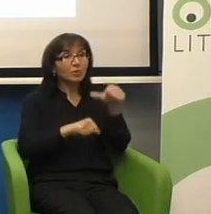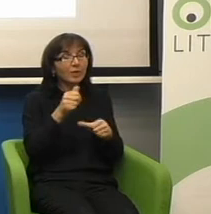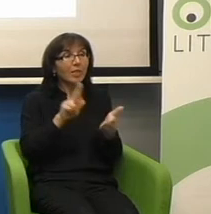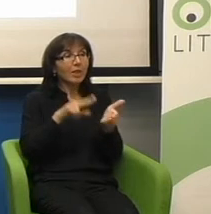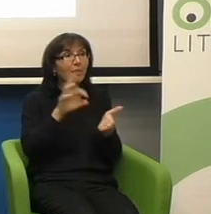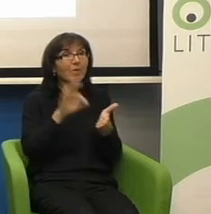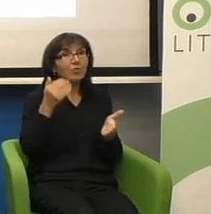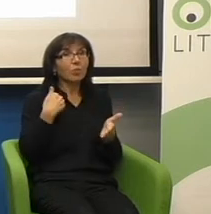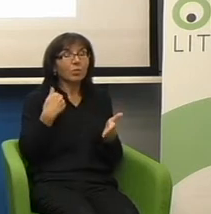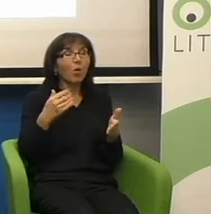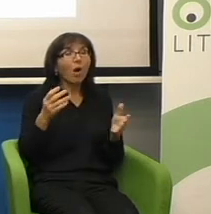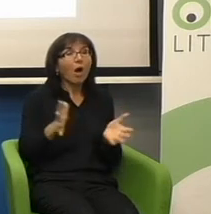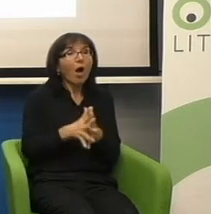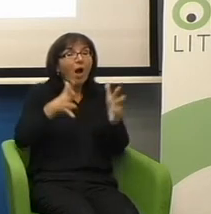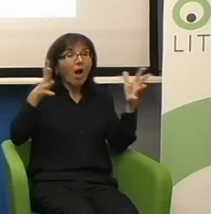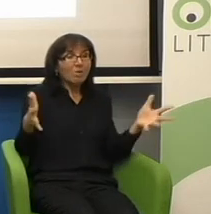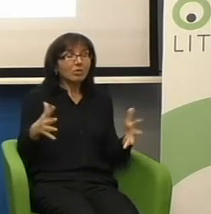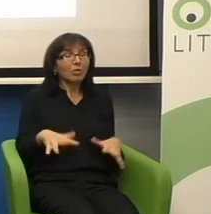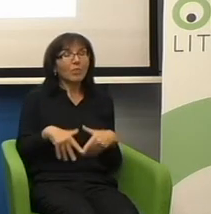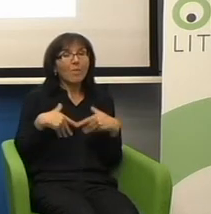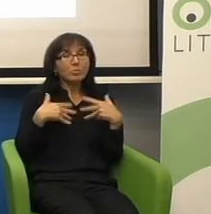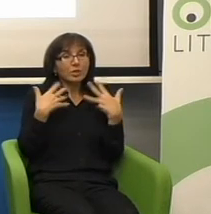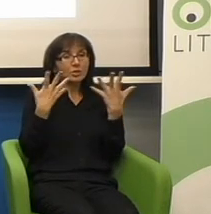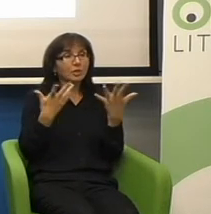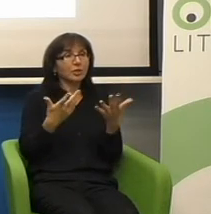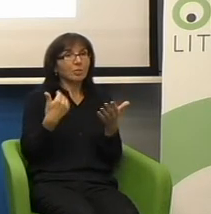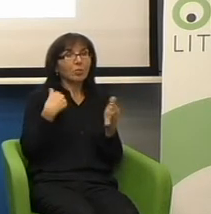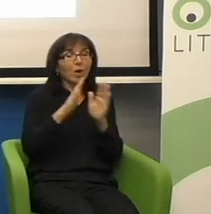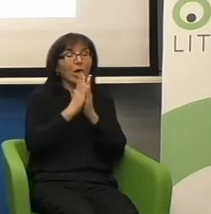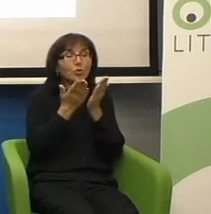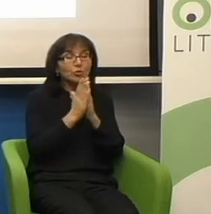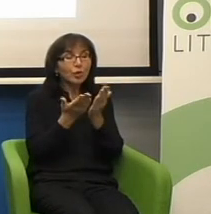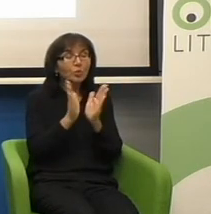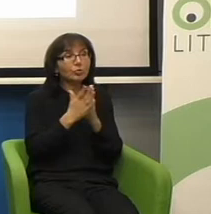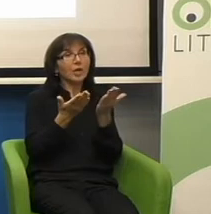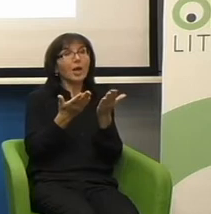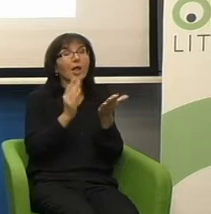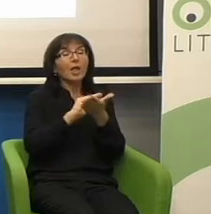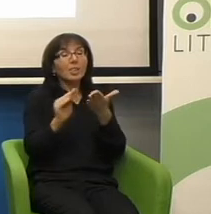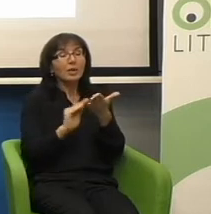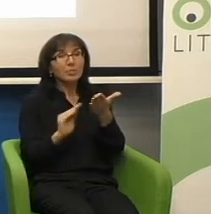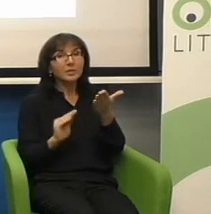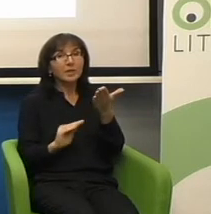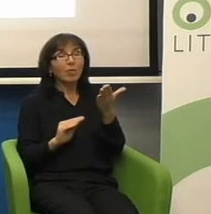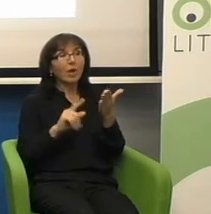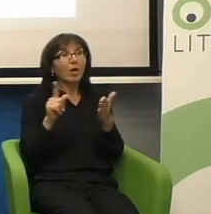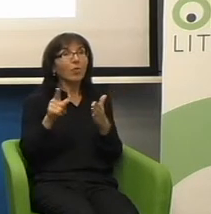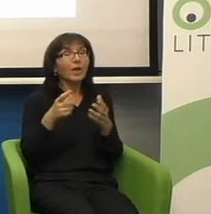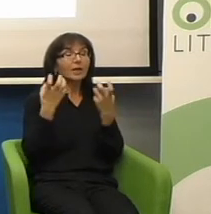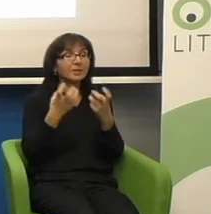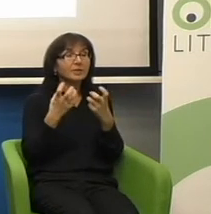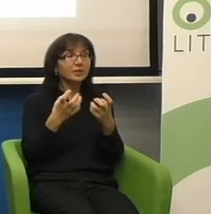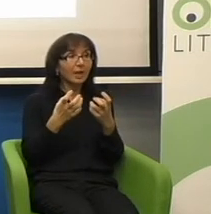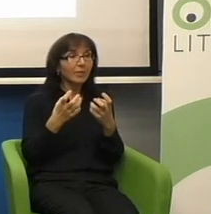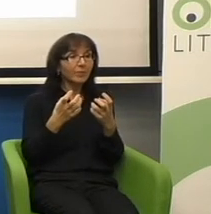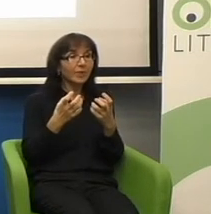to ogromne przeżycie. Tam zachowały się takie dedykacje w książkach, które ona rodzinie pozostawiała, które świadczą o tym, że ona